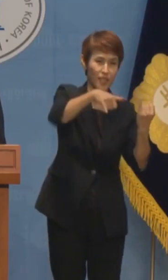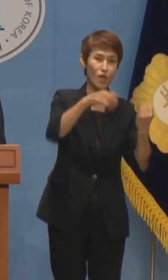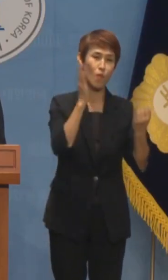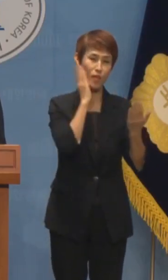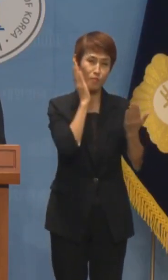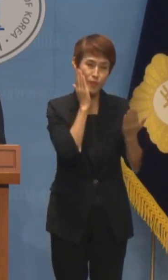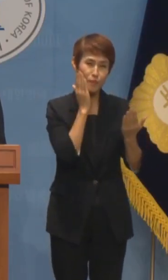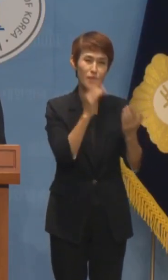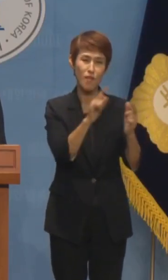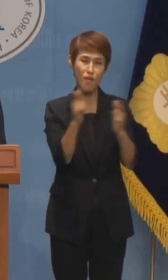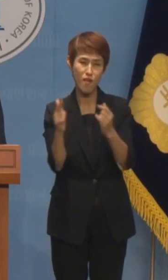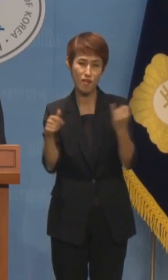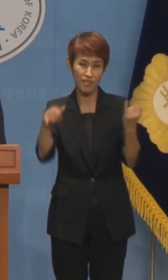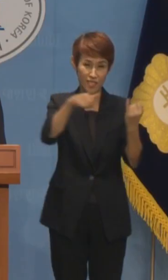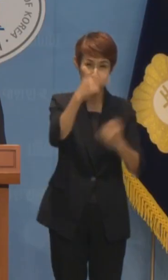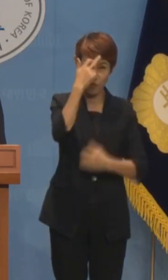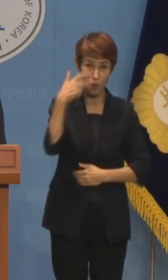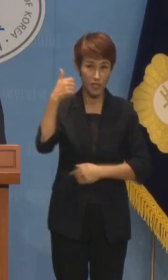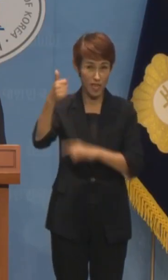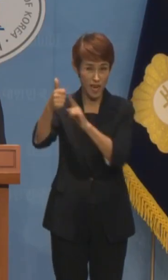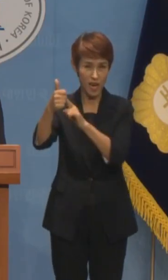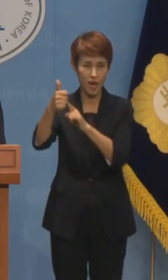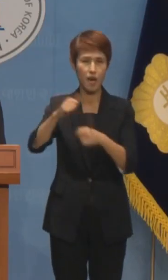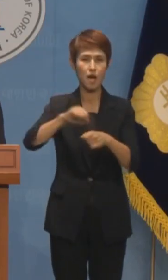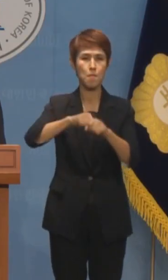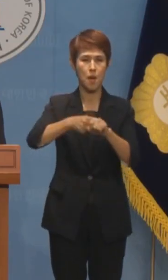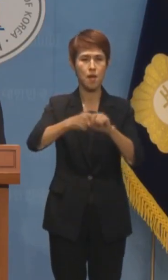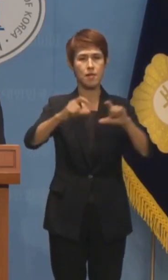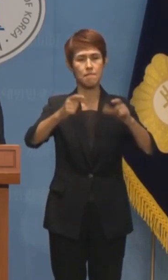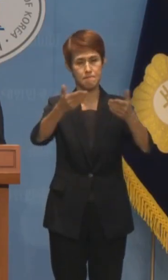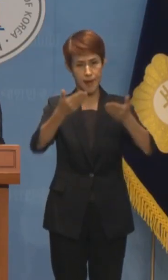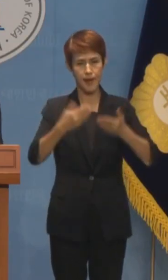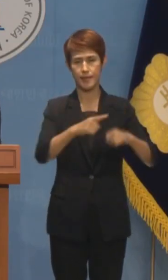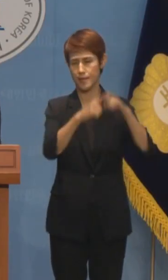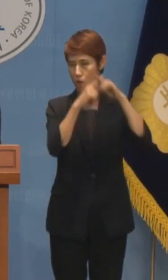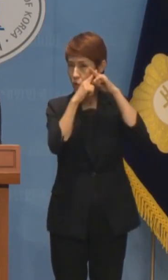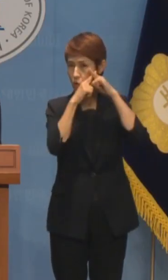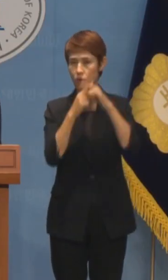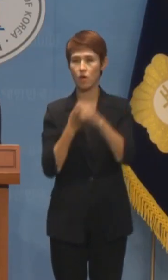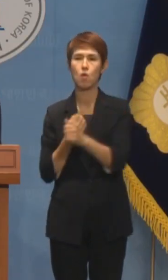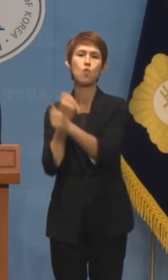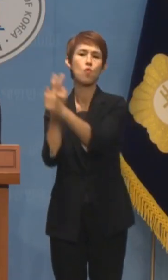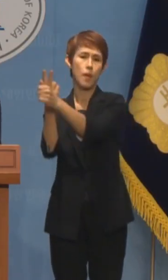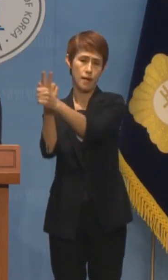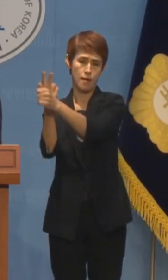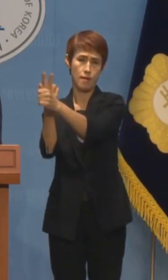술을 건넨 최 목사는 처벌받을 각오를 하고 이 같은 사실을 고발했습니다.